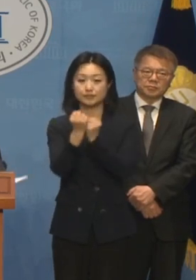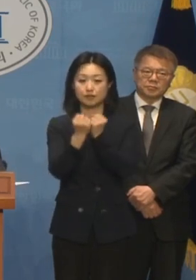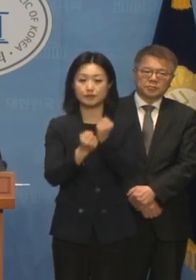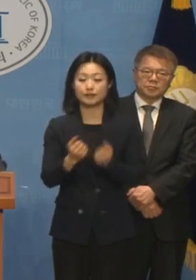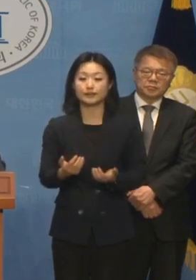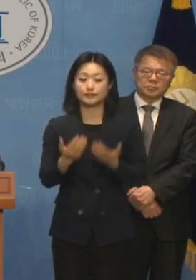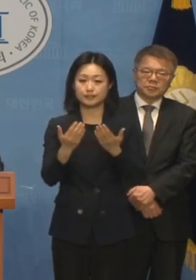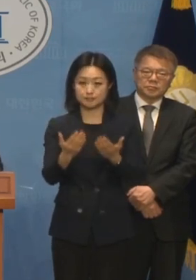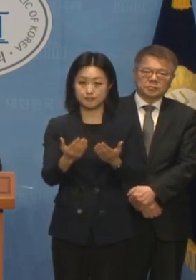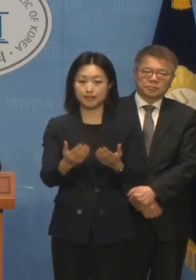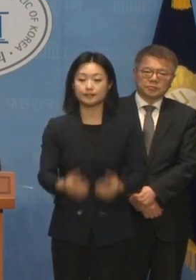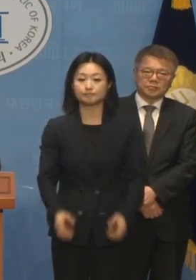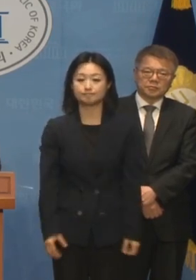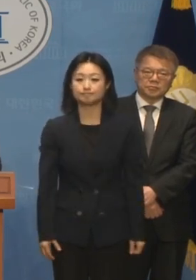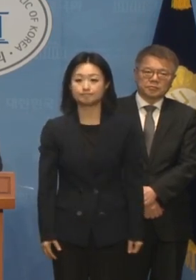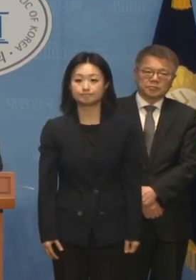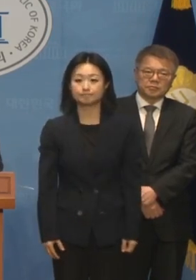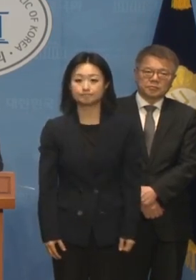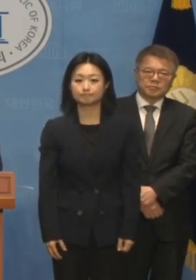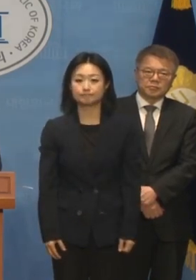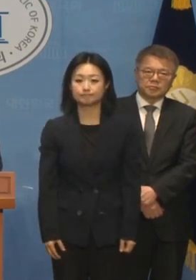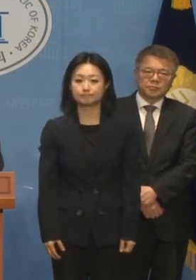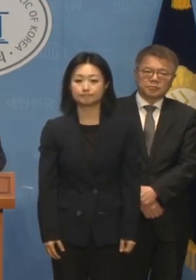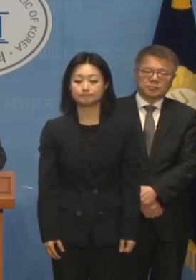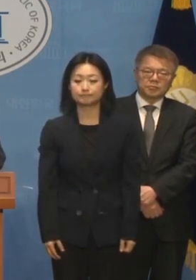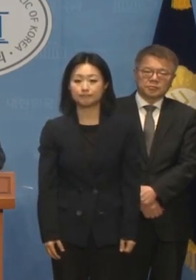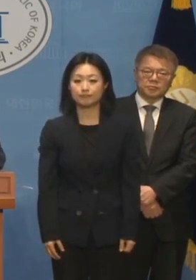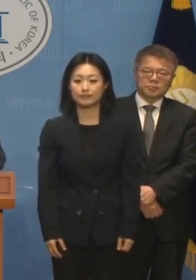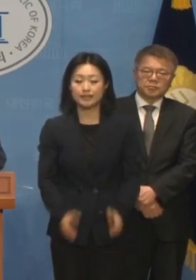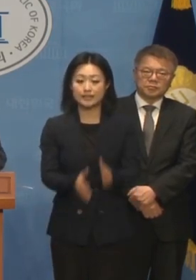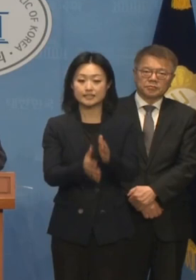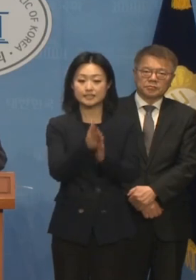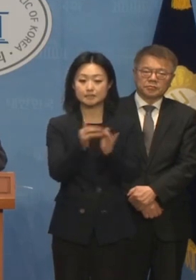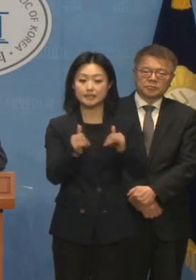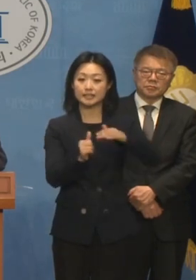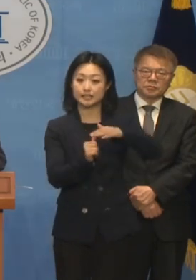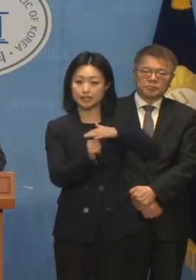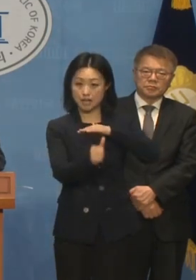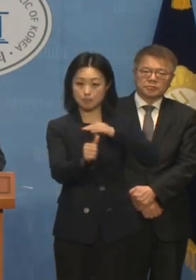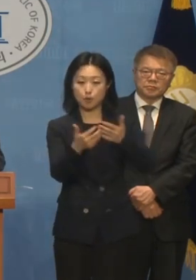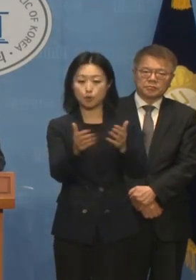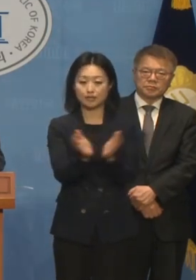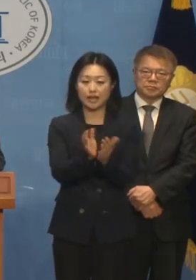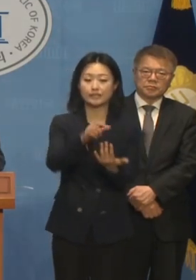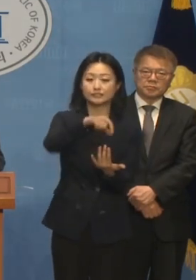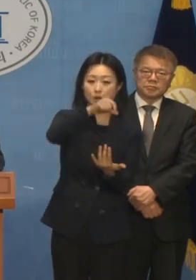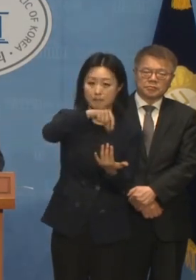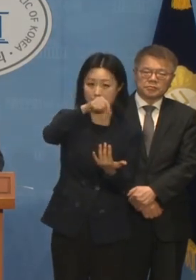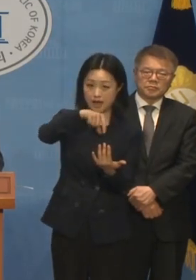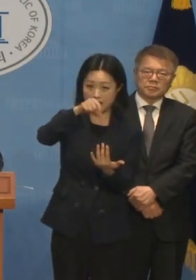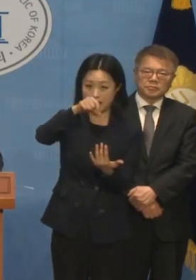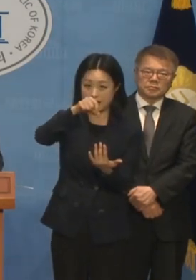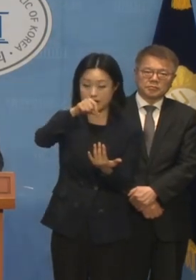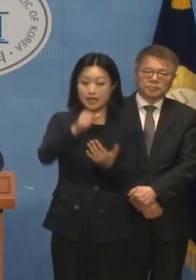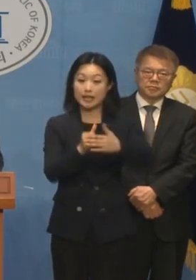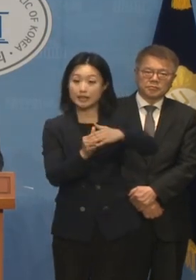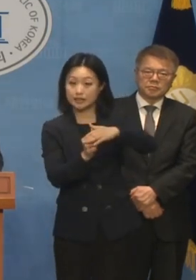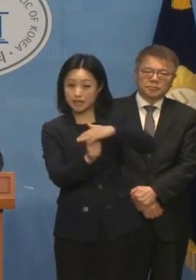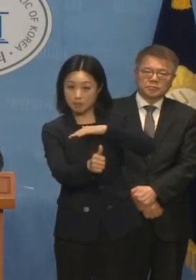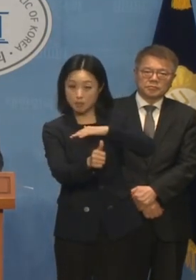설명을 드리겠습니다. 먼저 시민대표단 선발과 대표성에